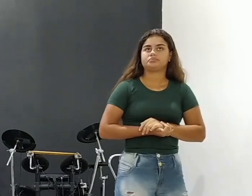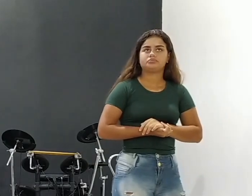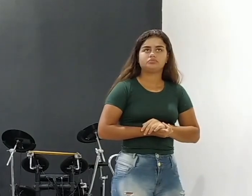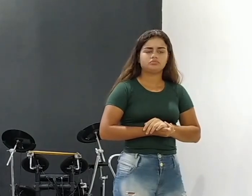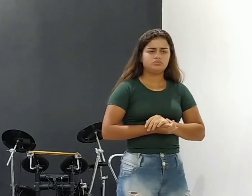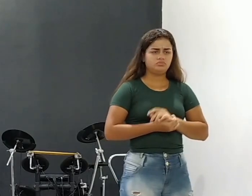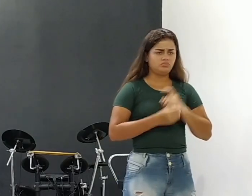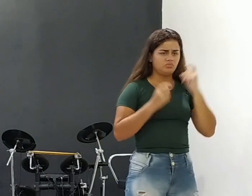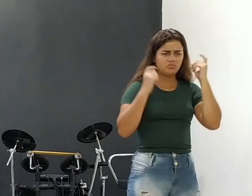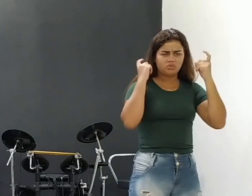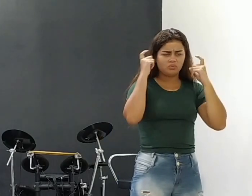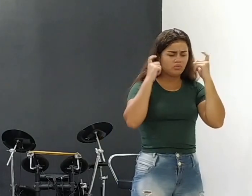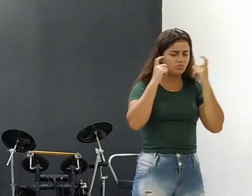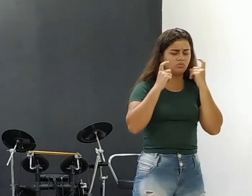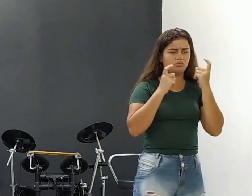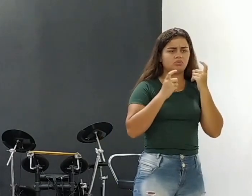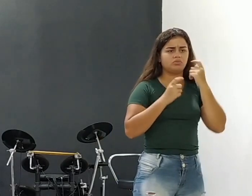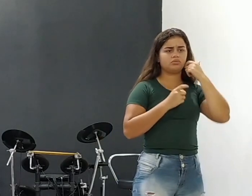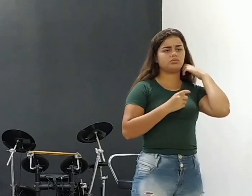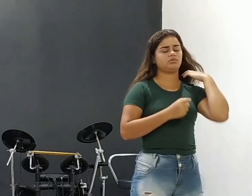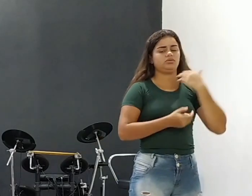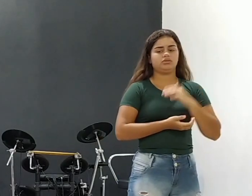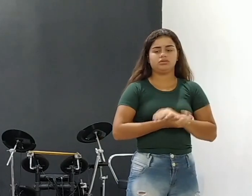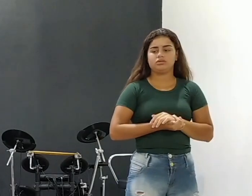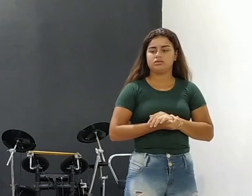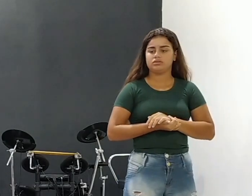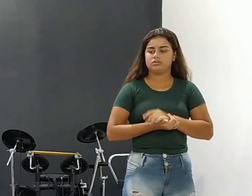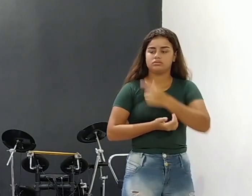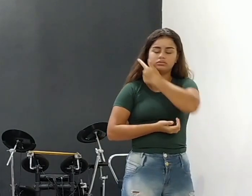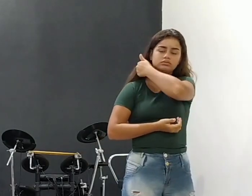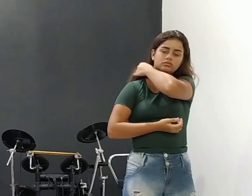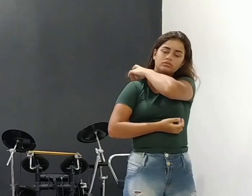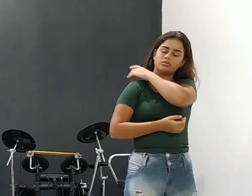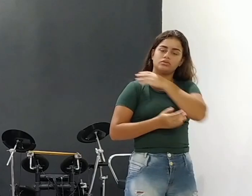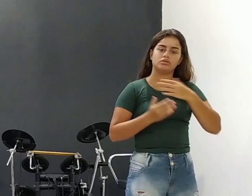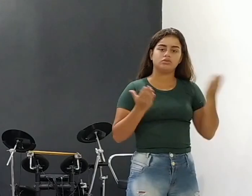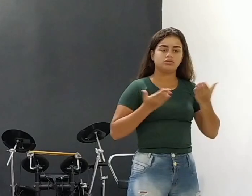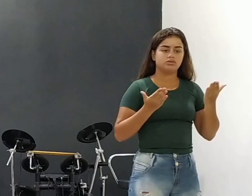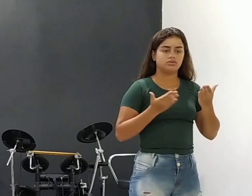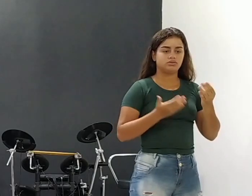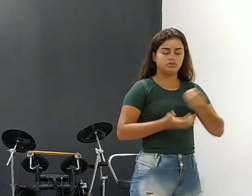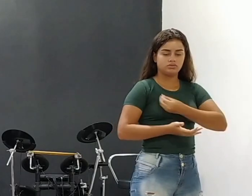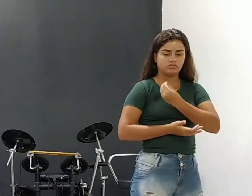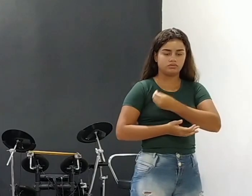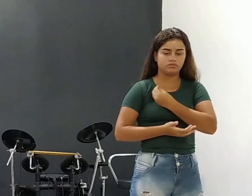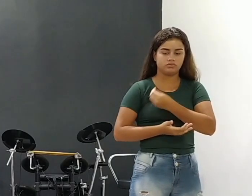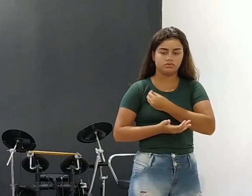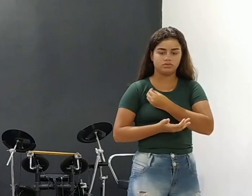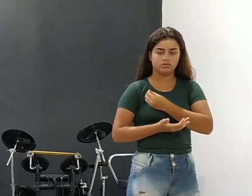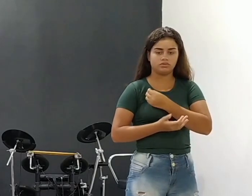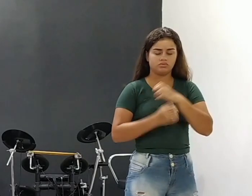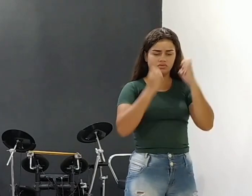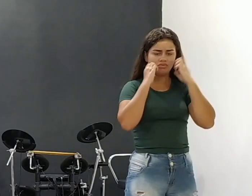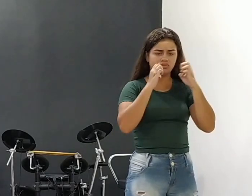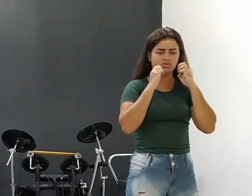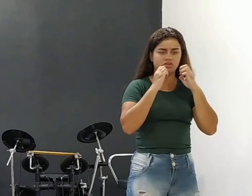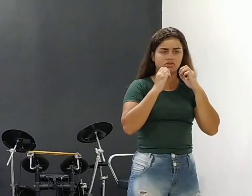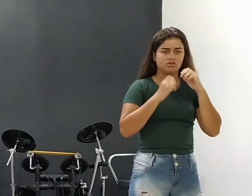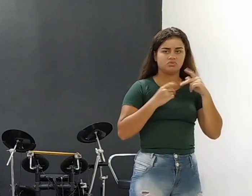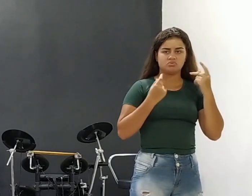Não se preocupe, irmão. Hoje a gente vive um evangelho muito de